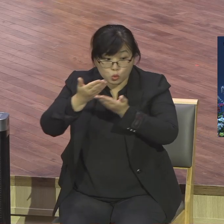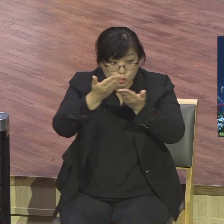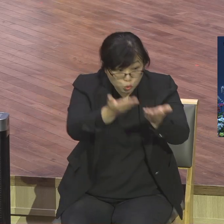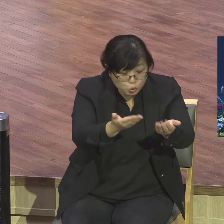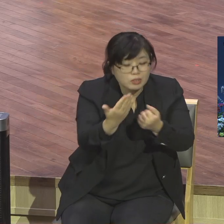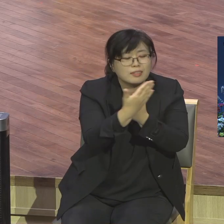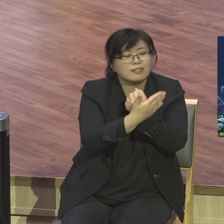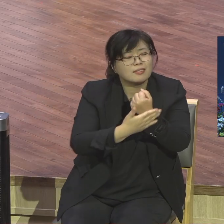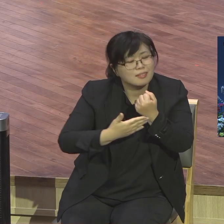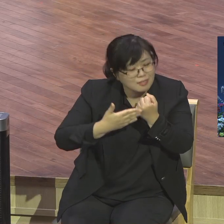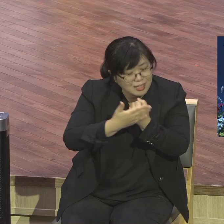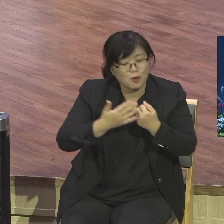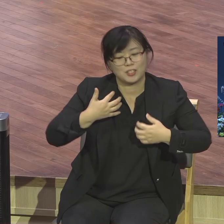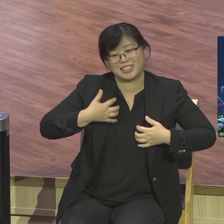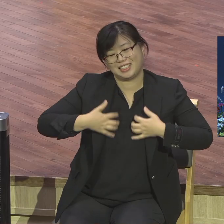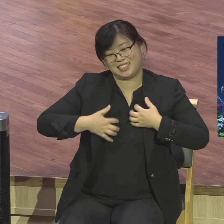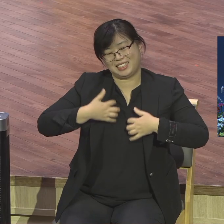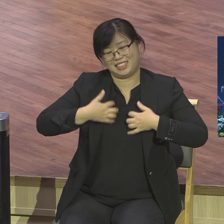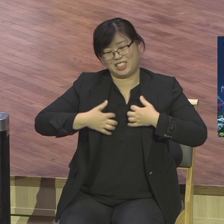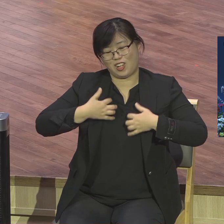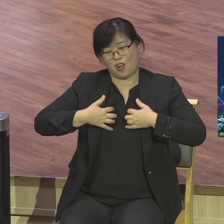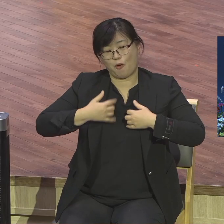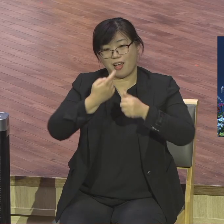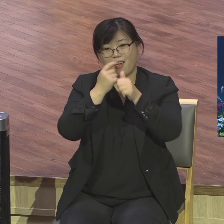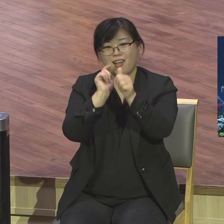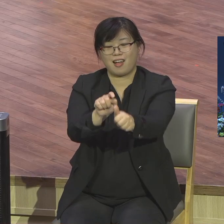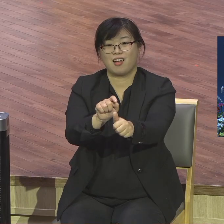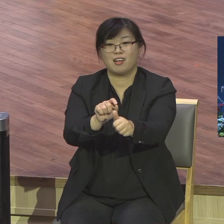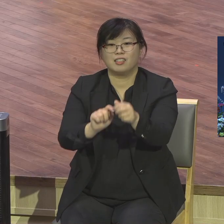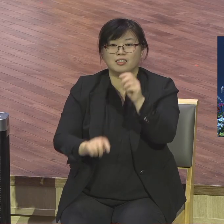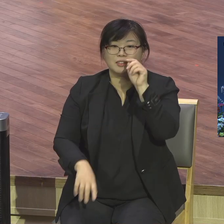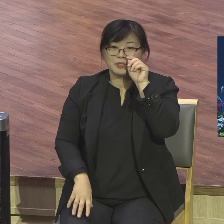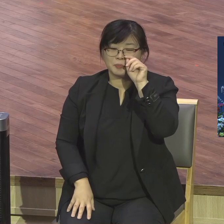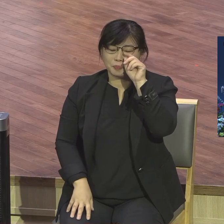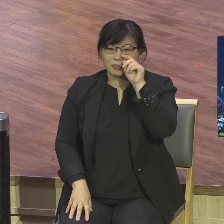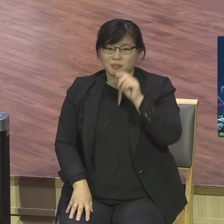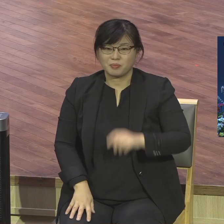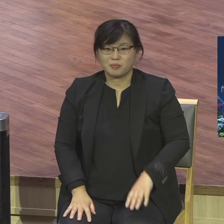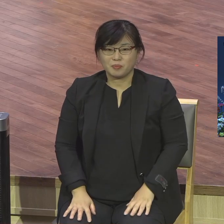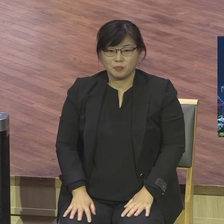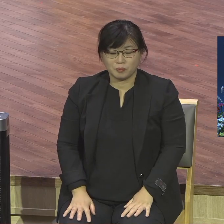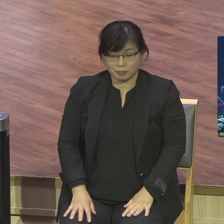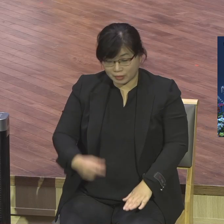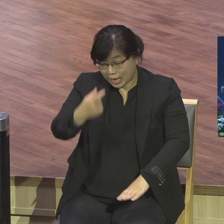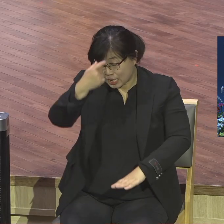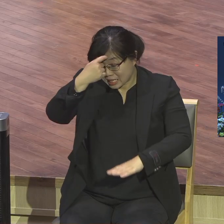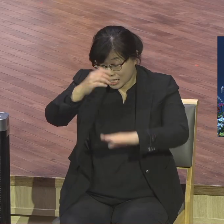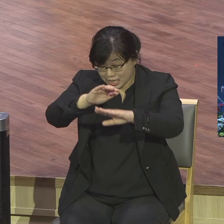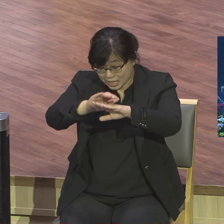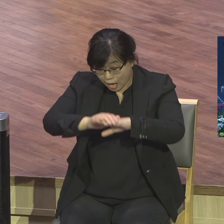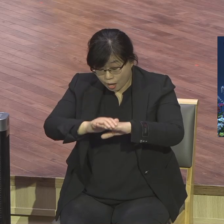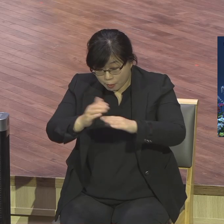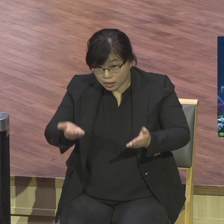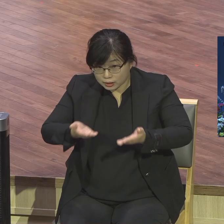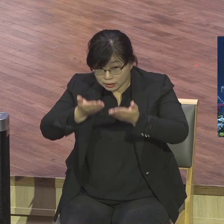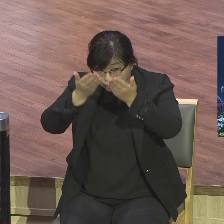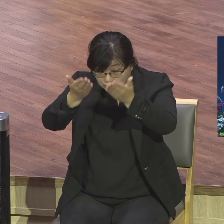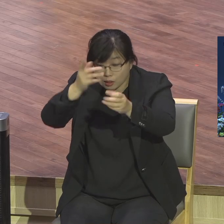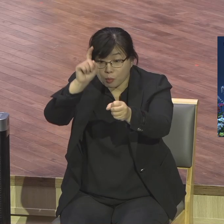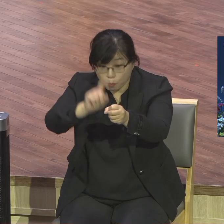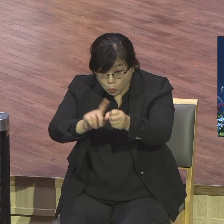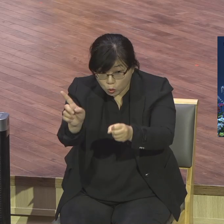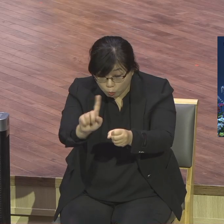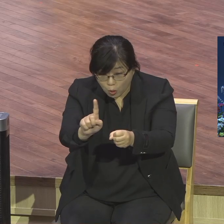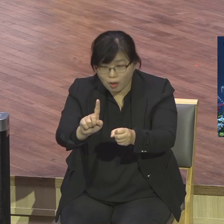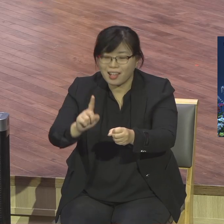예배하는 자는 하나님 앞에서 다른 지체들과 함께 모여 다른 성들과 함께 더불어 먹고 마시고